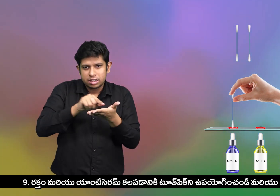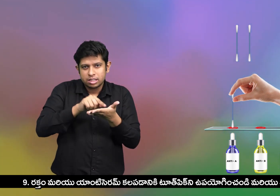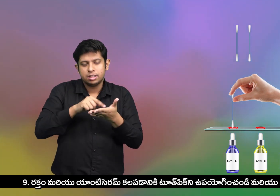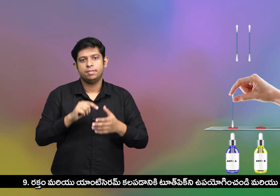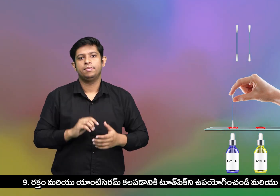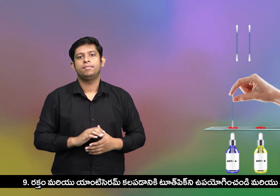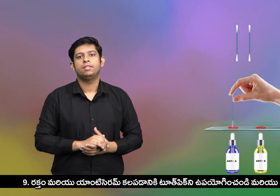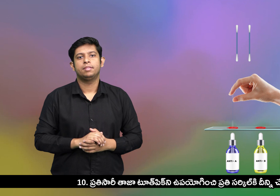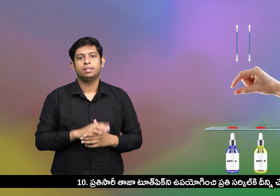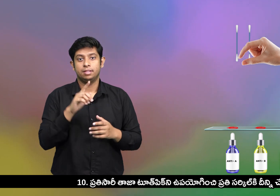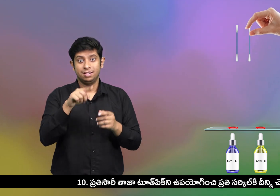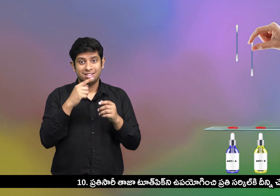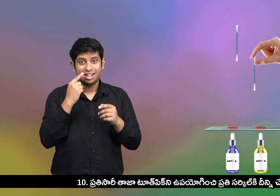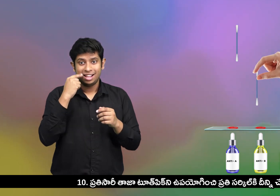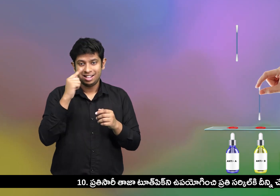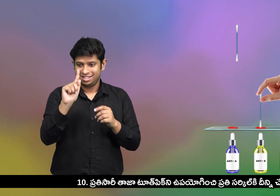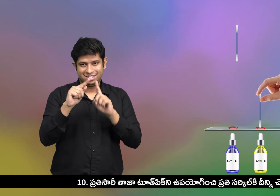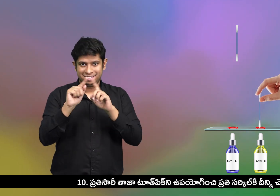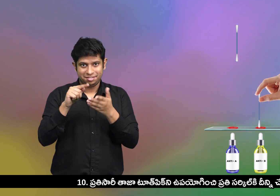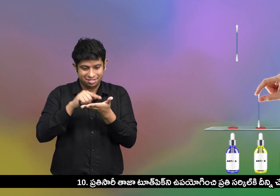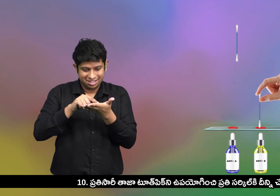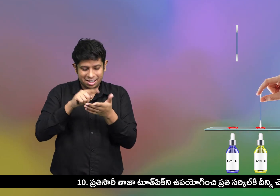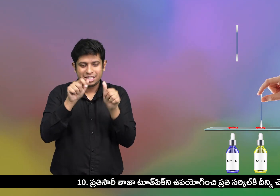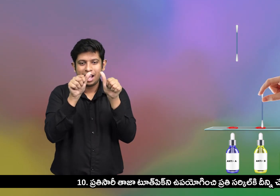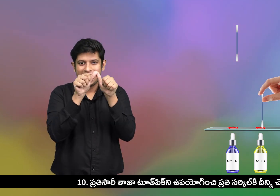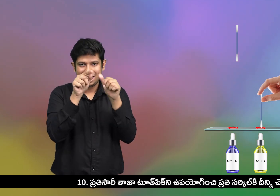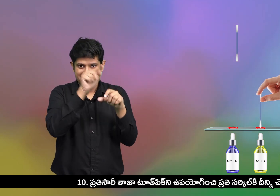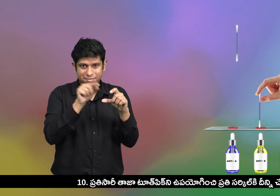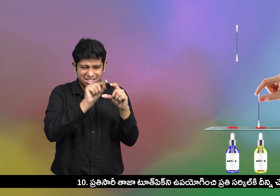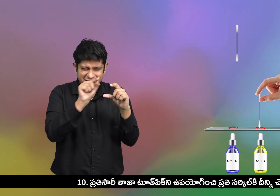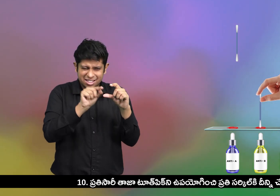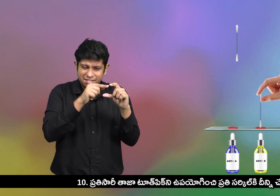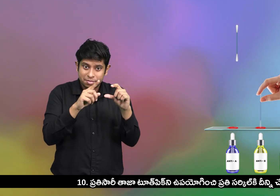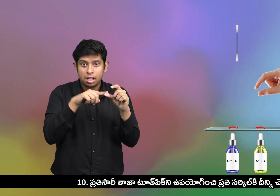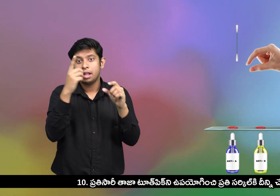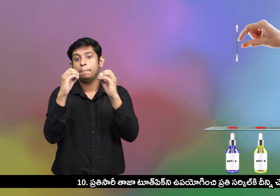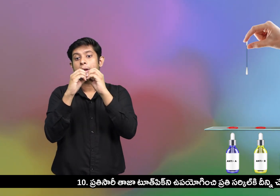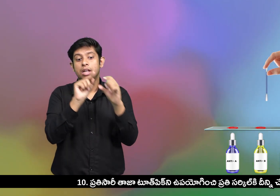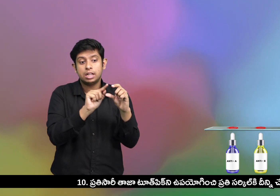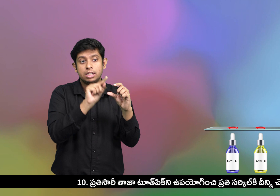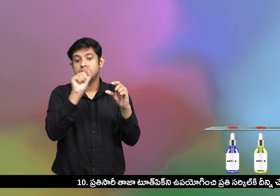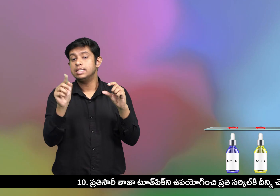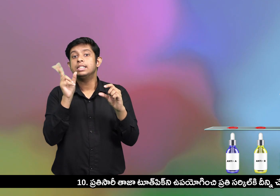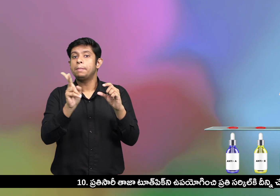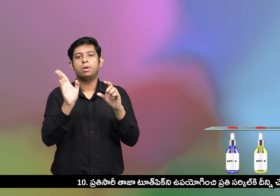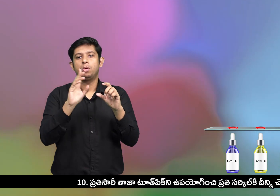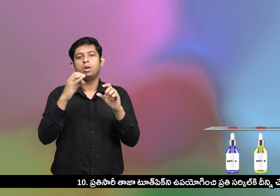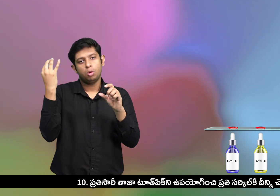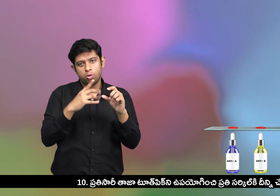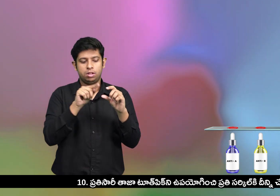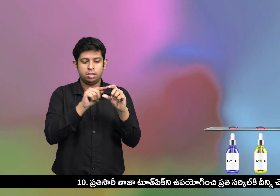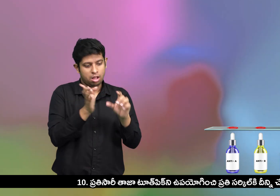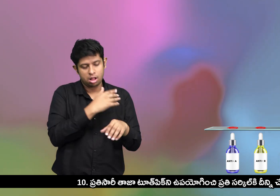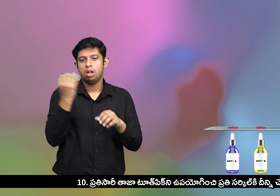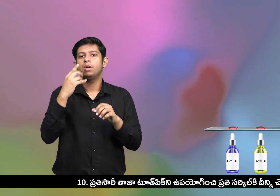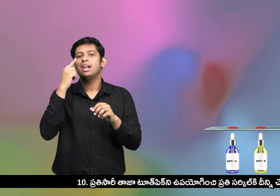శాంతముగా కదిలించండి. 10 ప్రతిసారి తాజా టూత్ పిక్ని ఉపయోగించి ప్రతి సర్కిల్కి దీన్ని